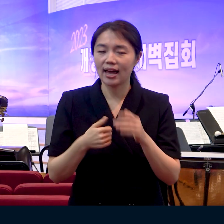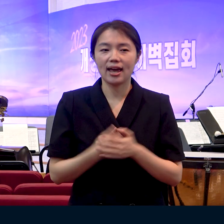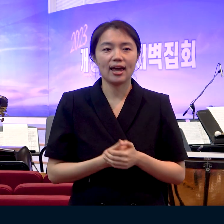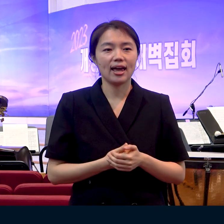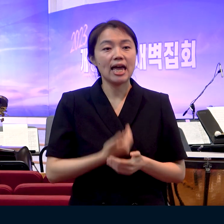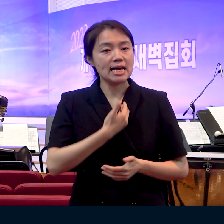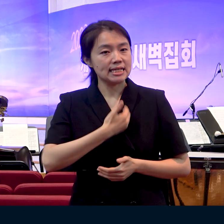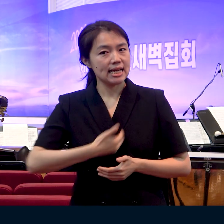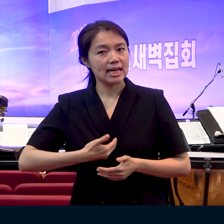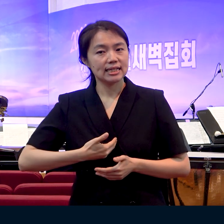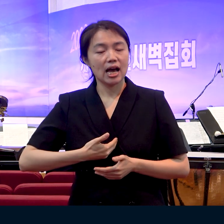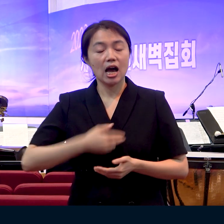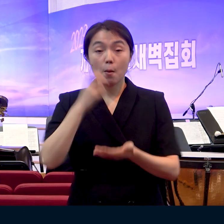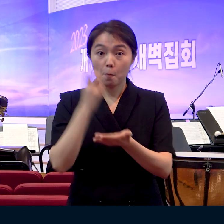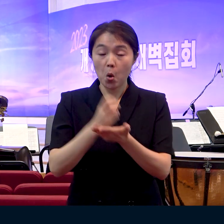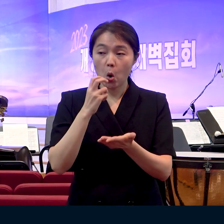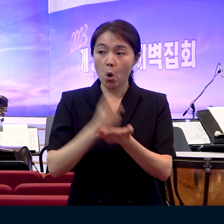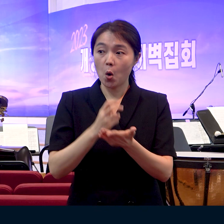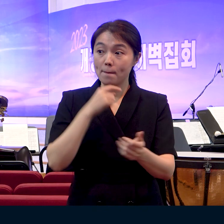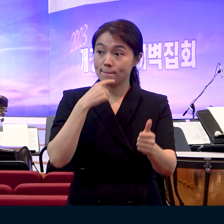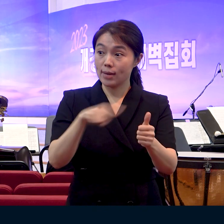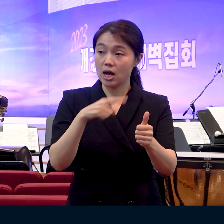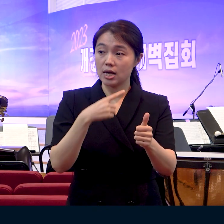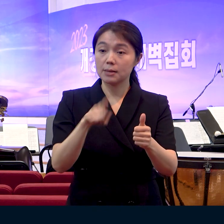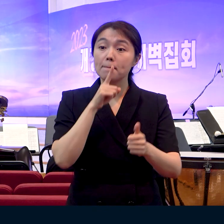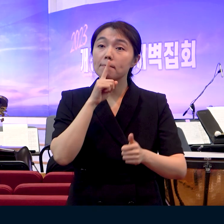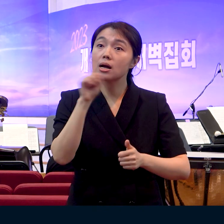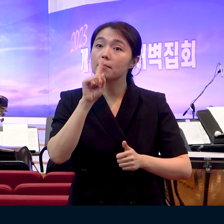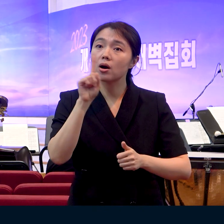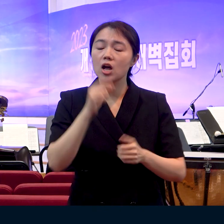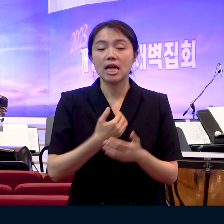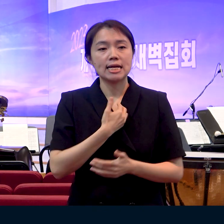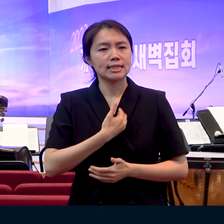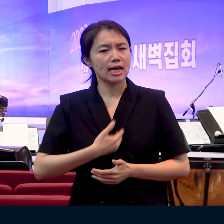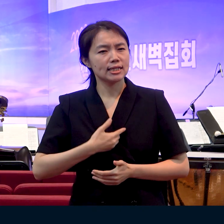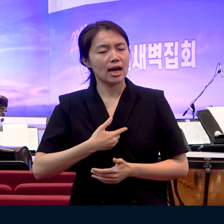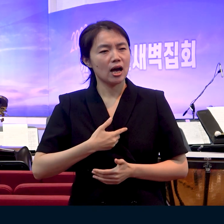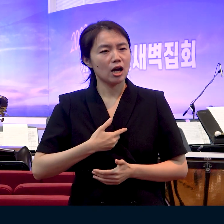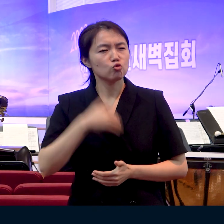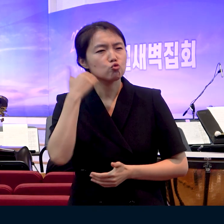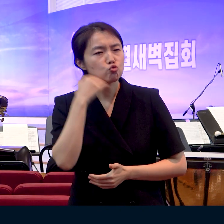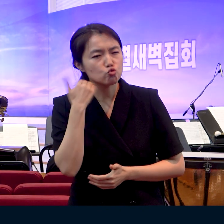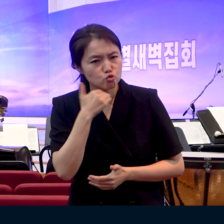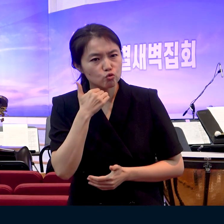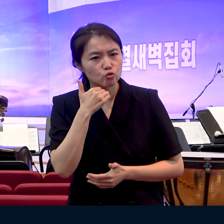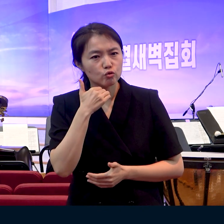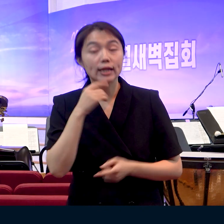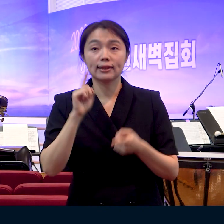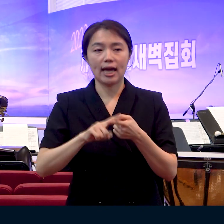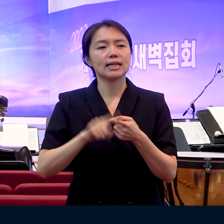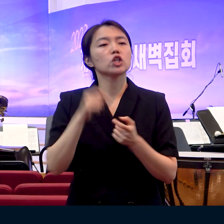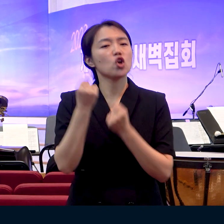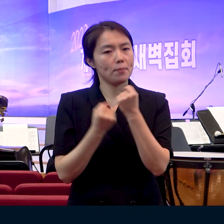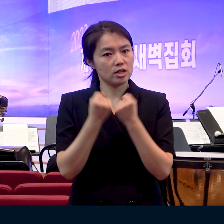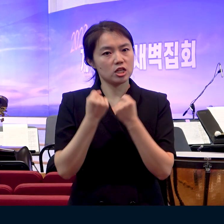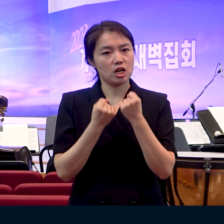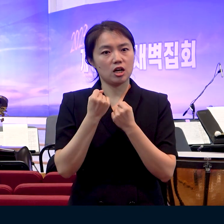말씀하실 때 했던 첫 마디가 뭐냐? 제자란 무엇인가 하는 그 표현이었습니다. 근데 그 표현을 갖다가